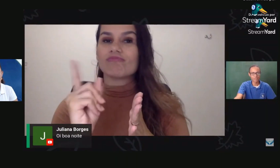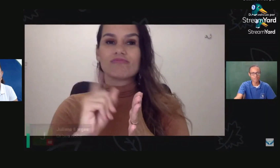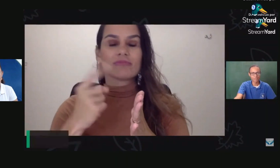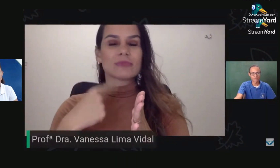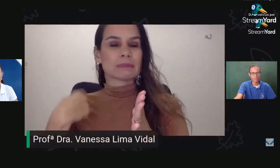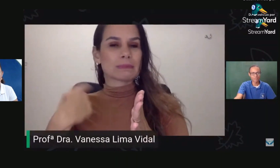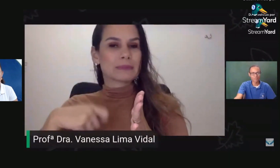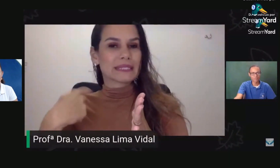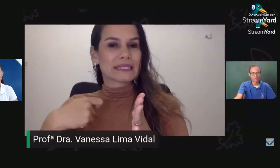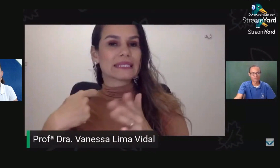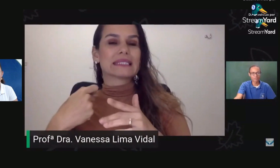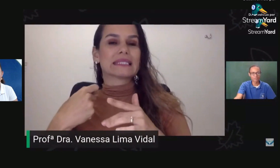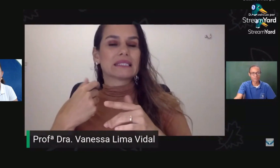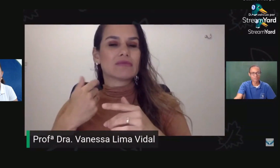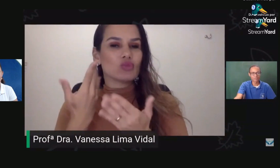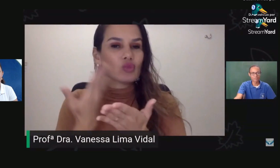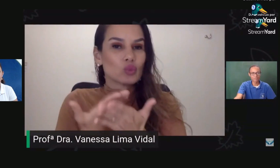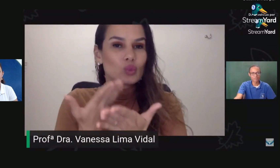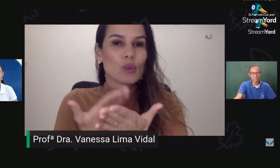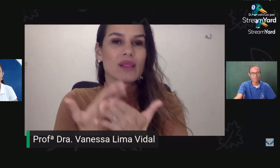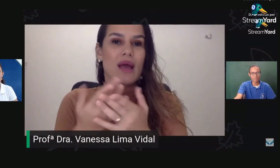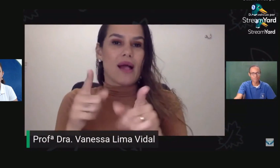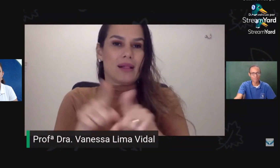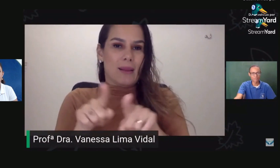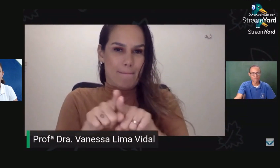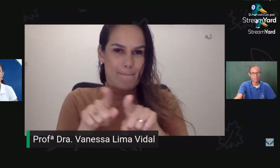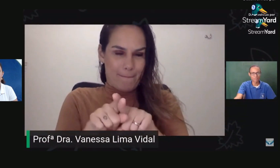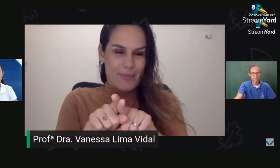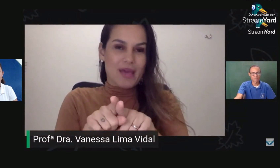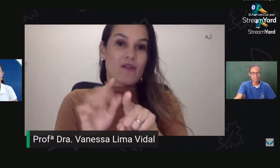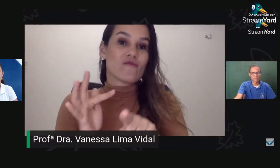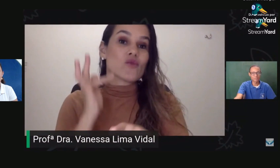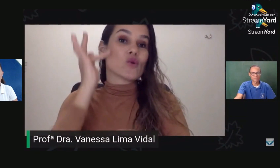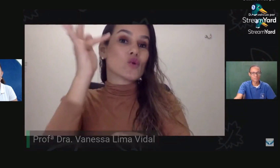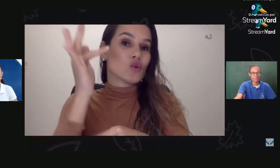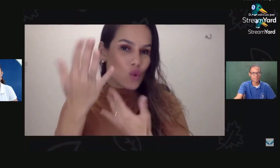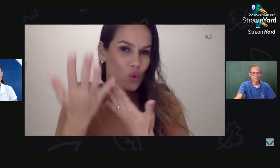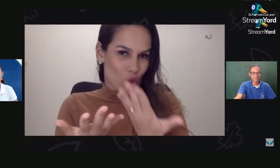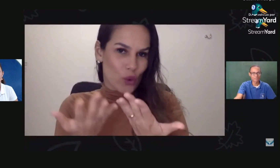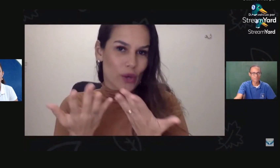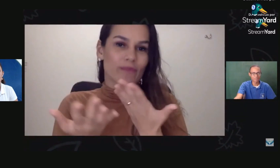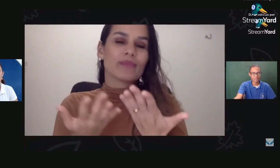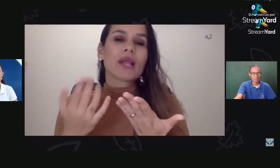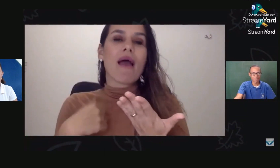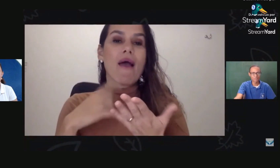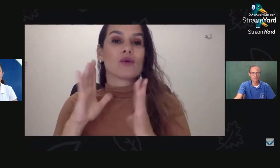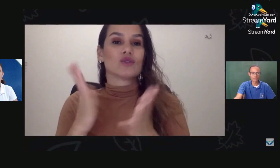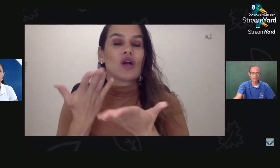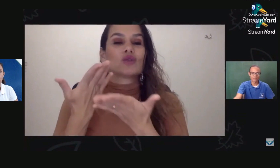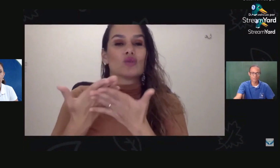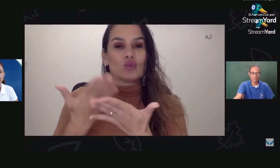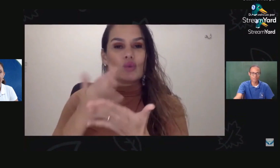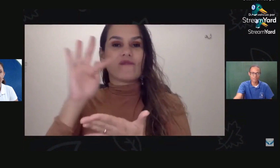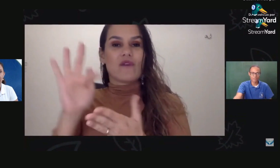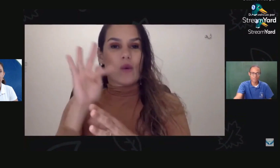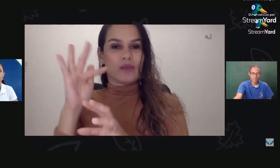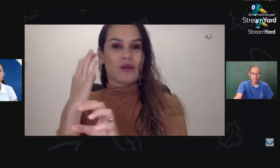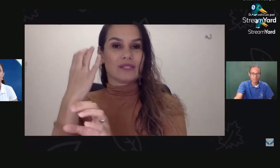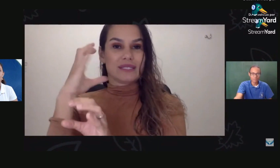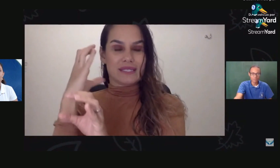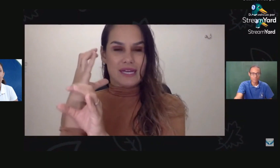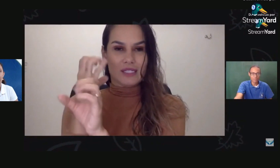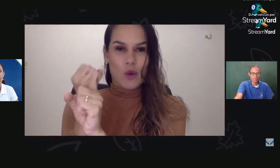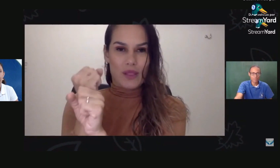Percebo que o caminho, ele não é eterno, né? Esse caminho, ele precisa de muito estudo, precisa de muito